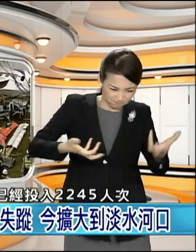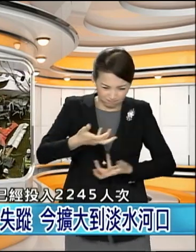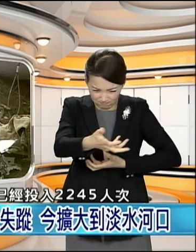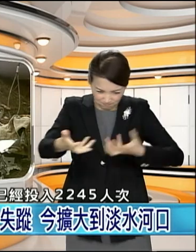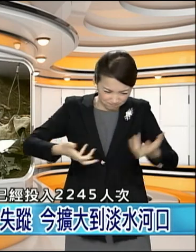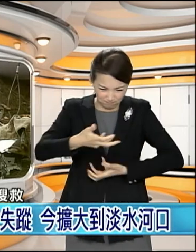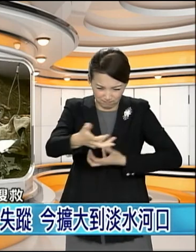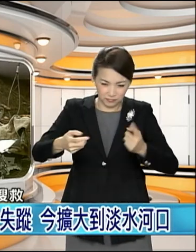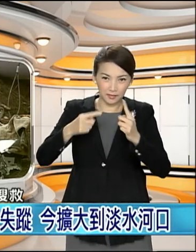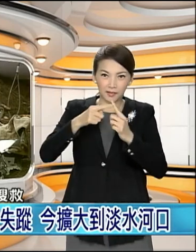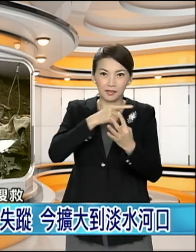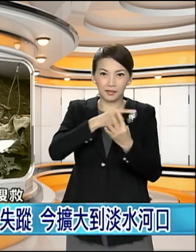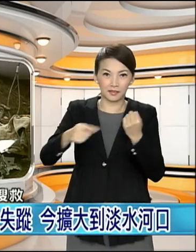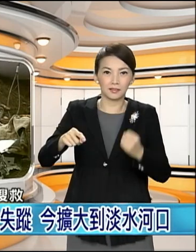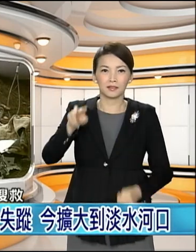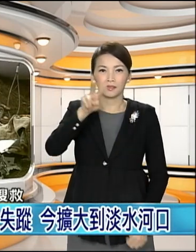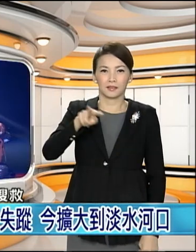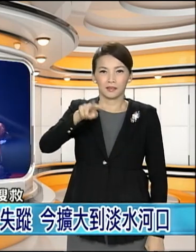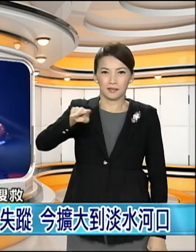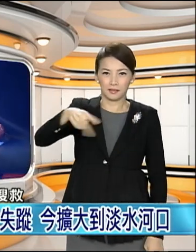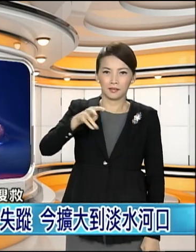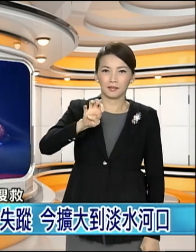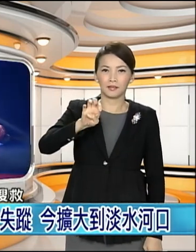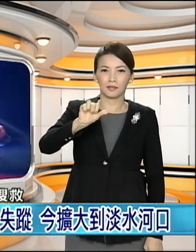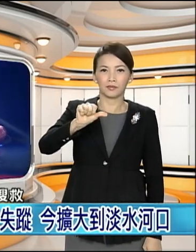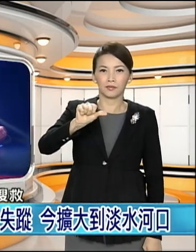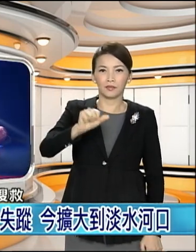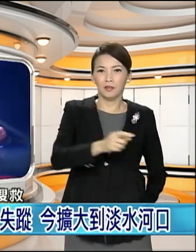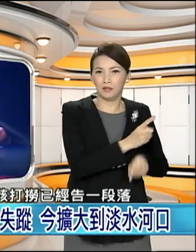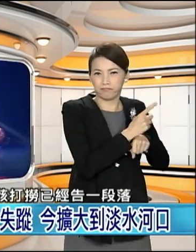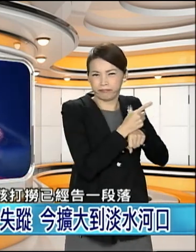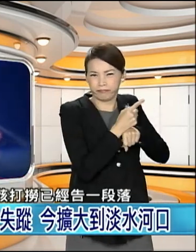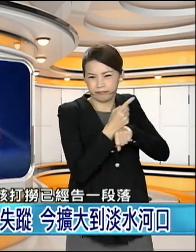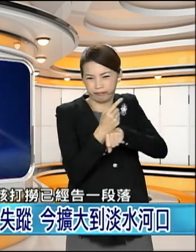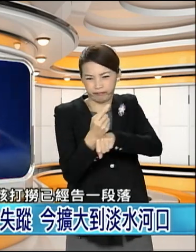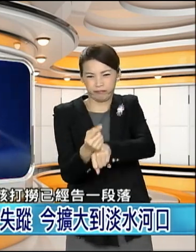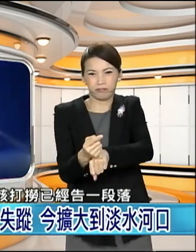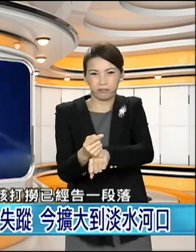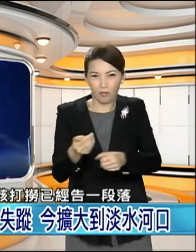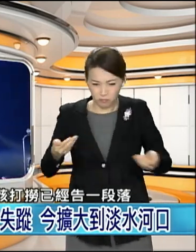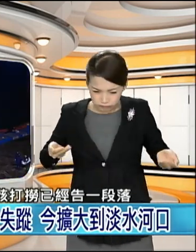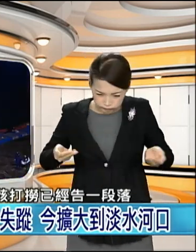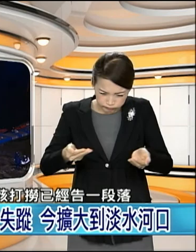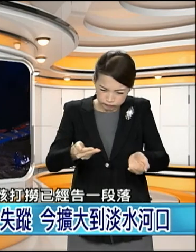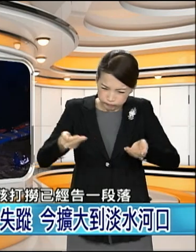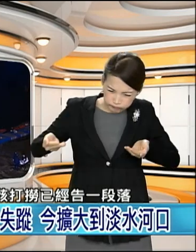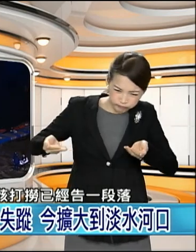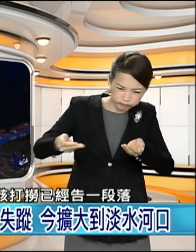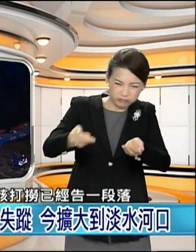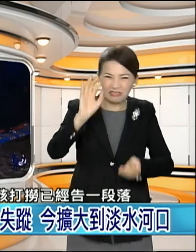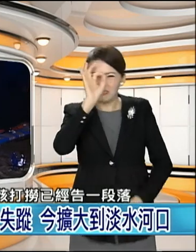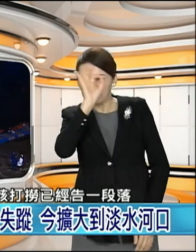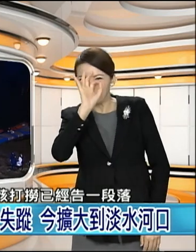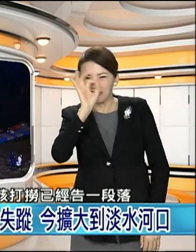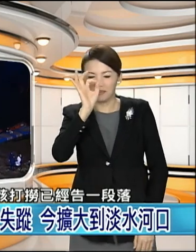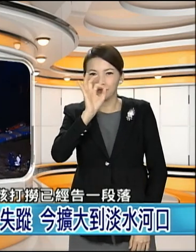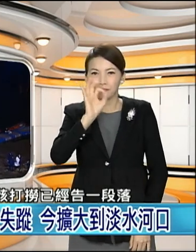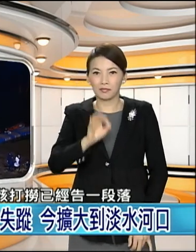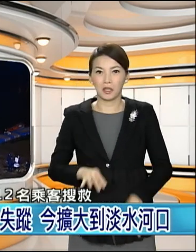2245人次，陆海空全面搜救，大型飞机残骸打捞已经告一个段落，但